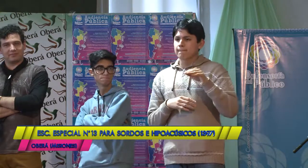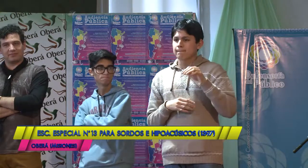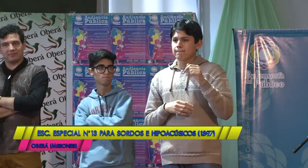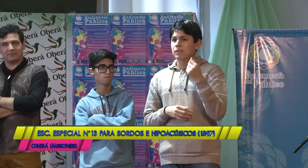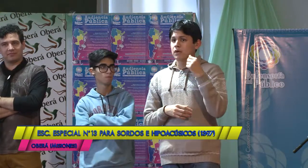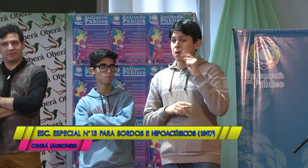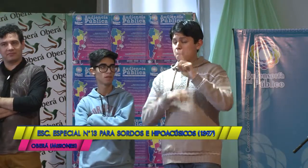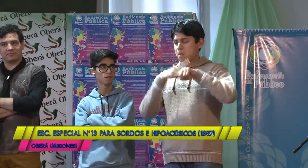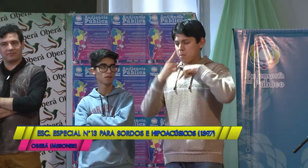También,